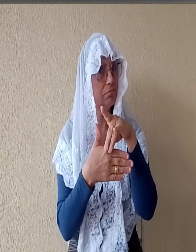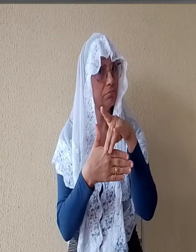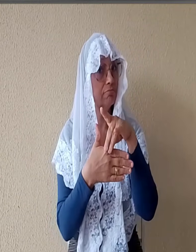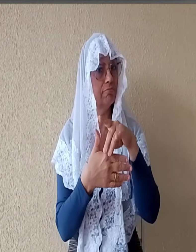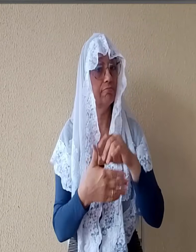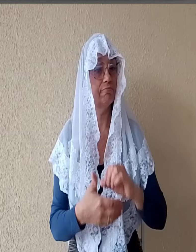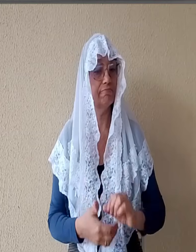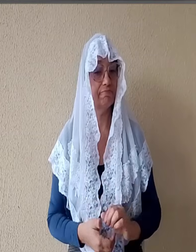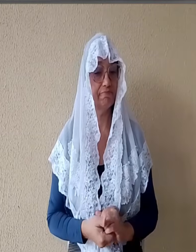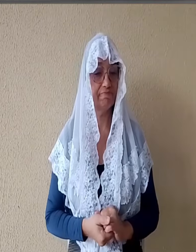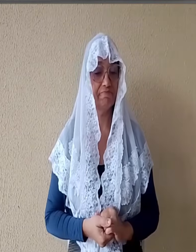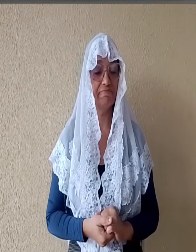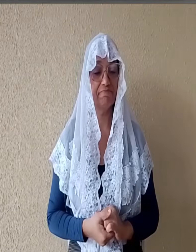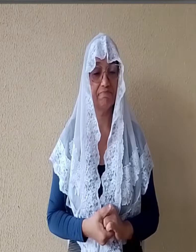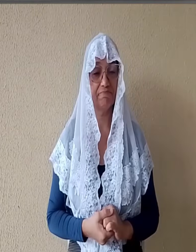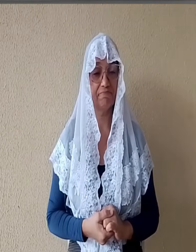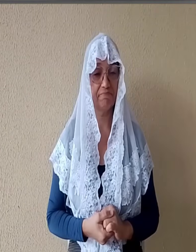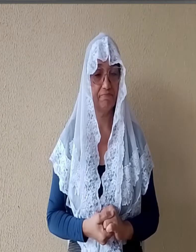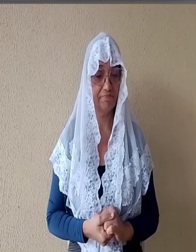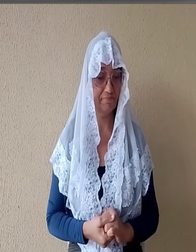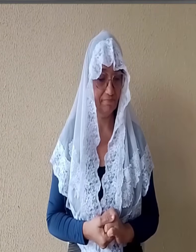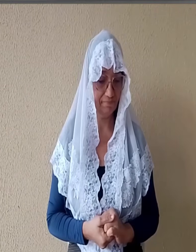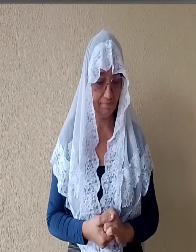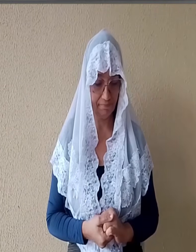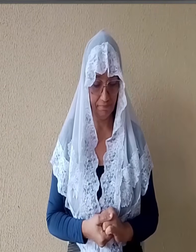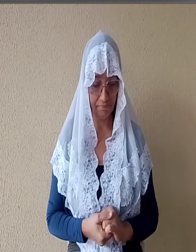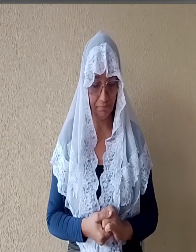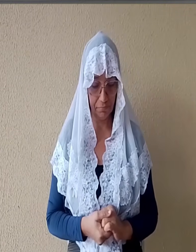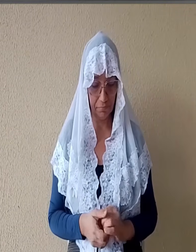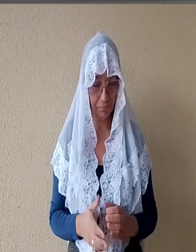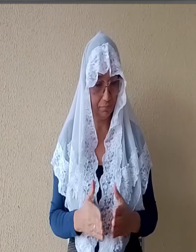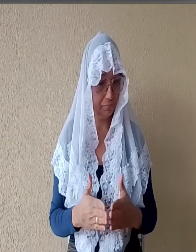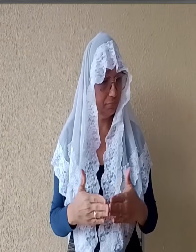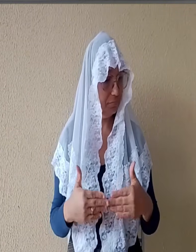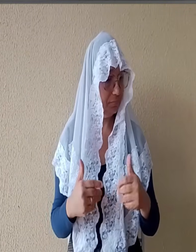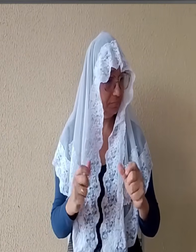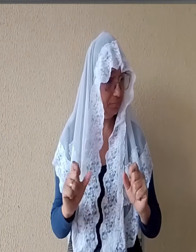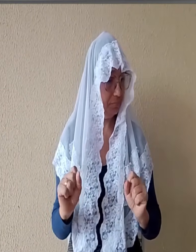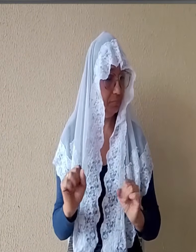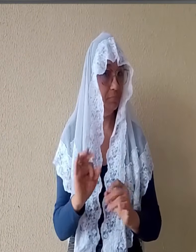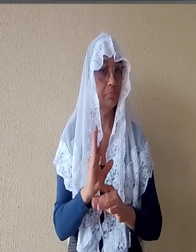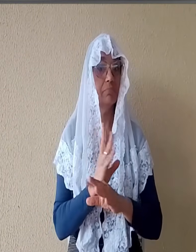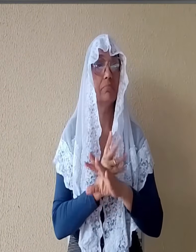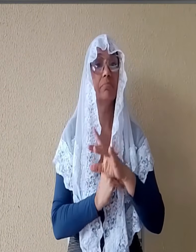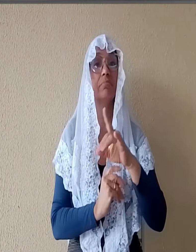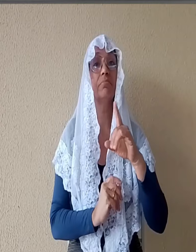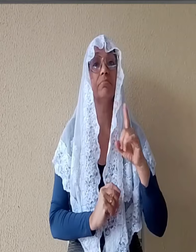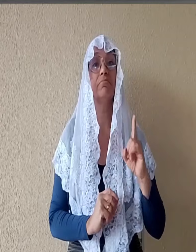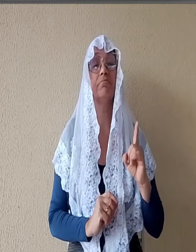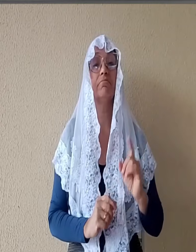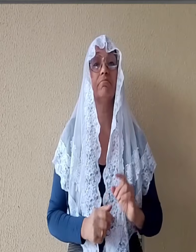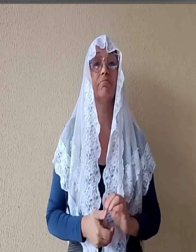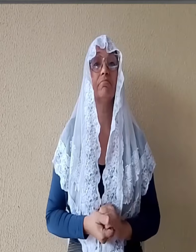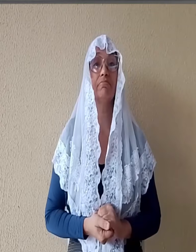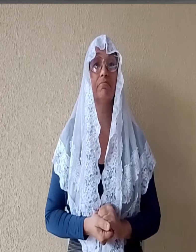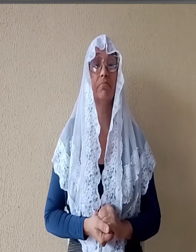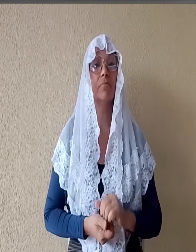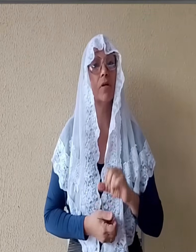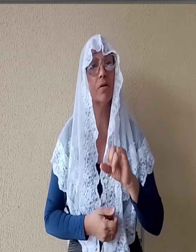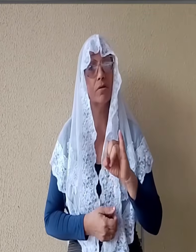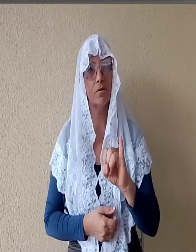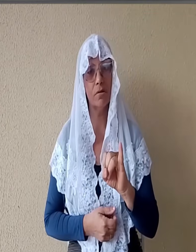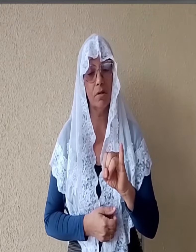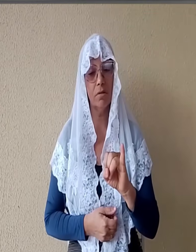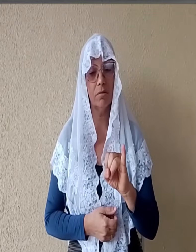primeiros anciãos? É para ficar aqueles primeiros anciãos. E aqueles primeiros vai saber quem é para ser